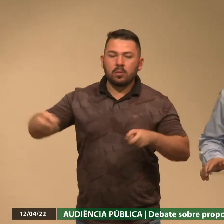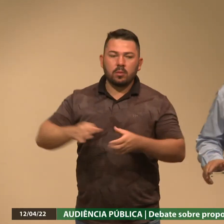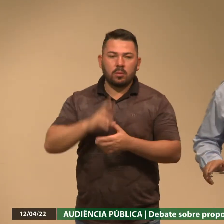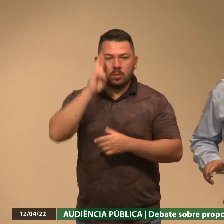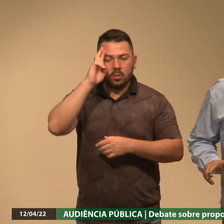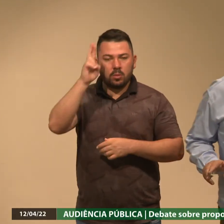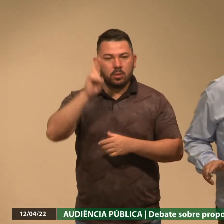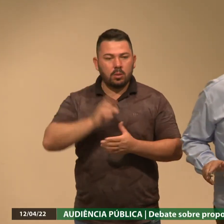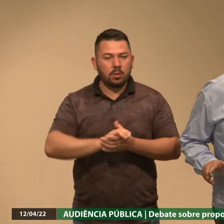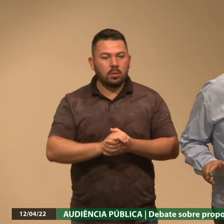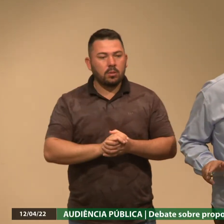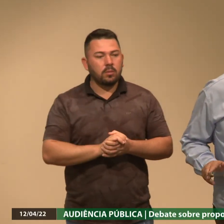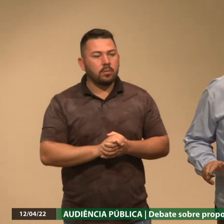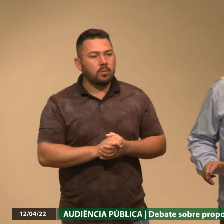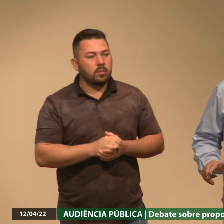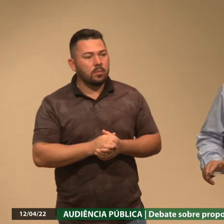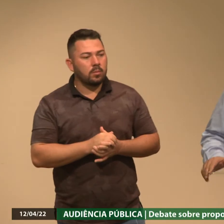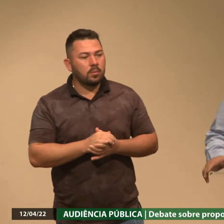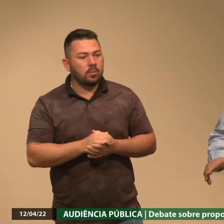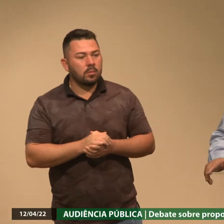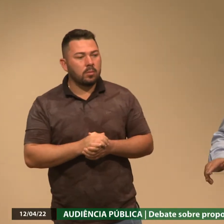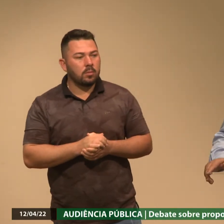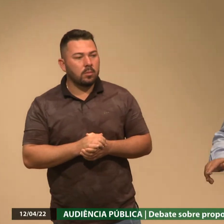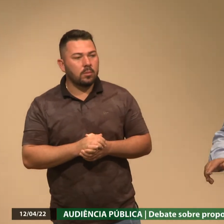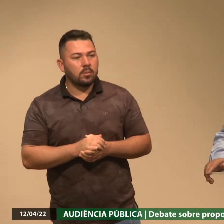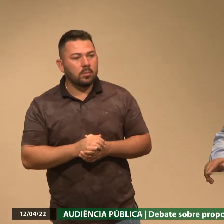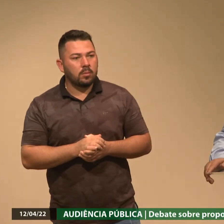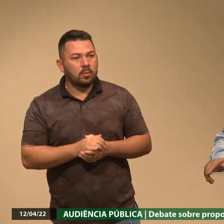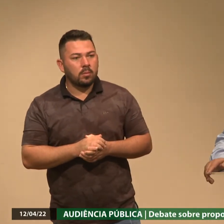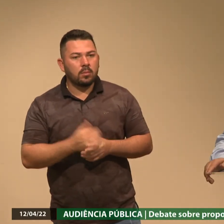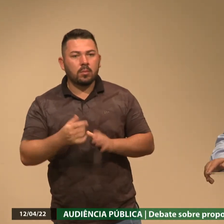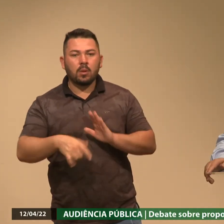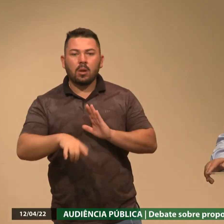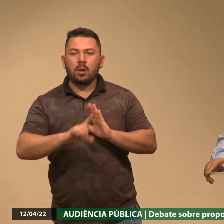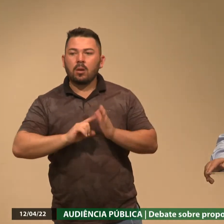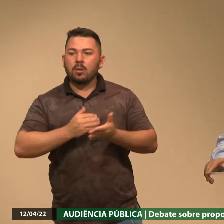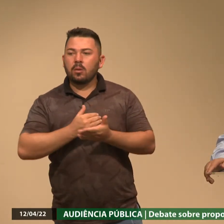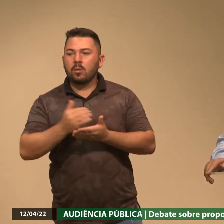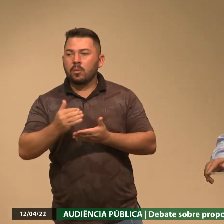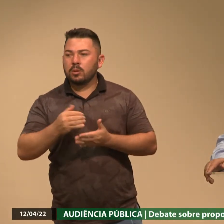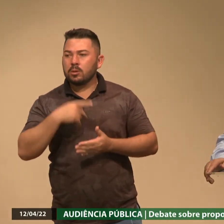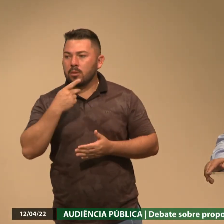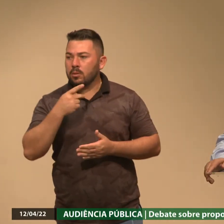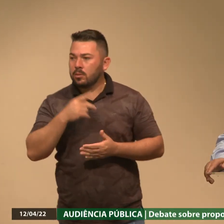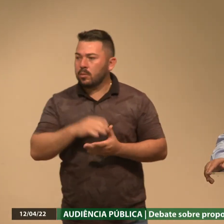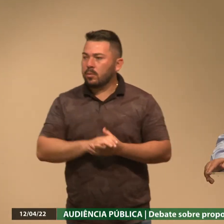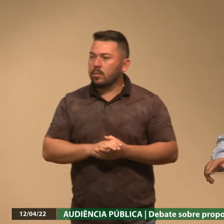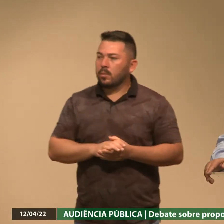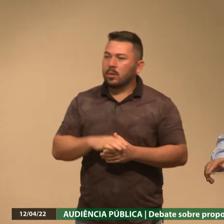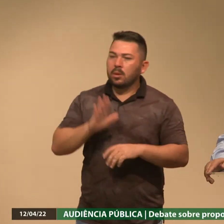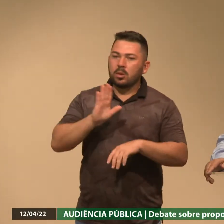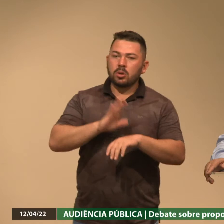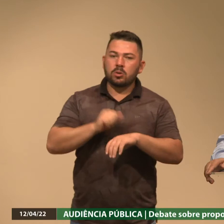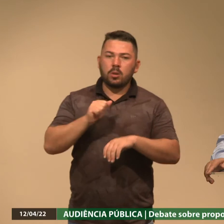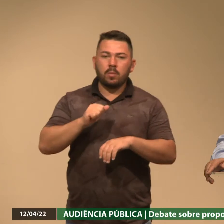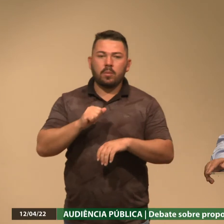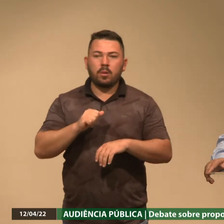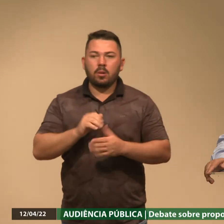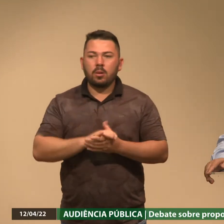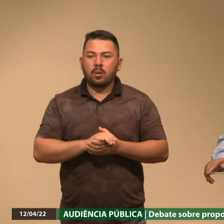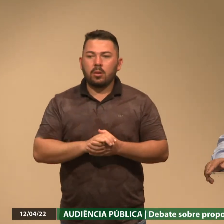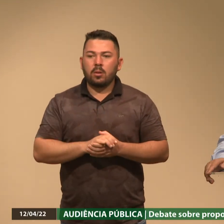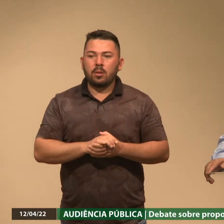já citados neste evento e antes de começar a minha fala eu gostaria de chamar aqui em cima e na área